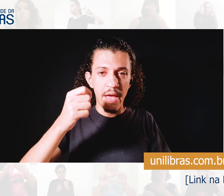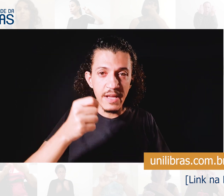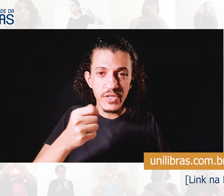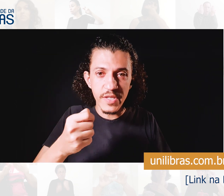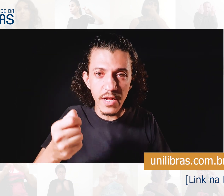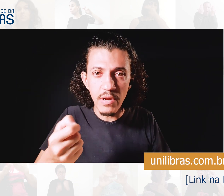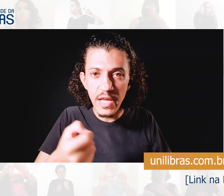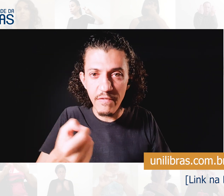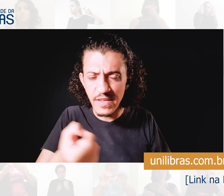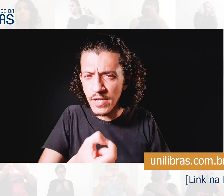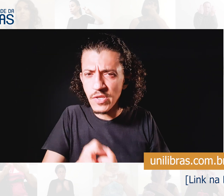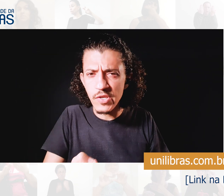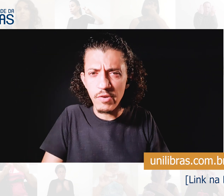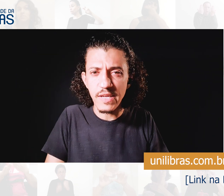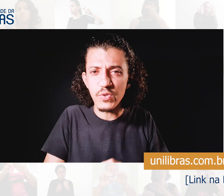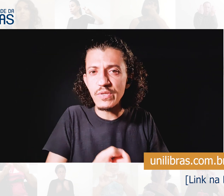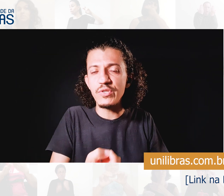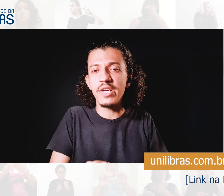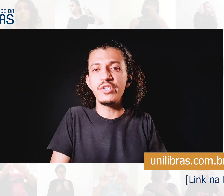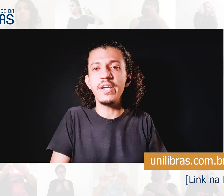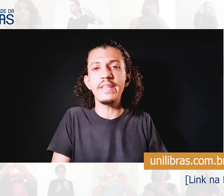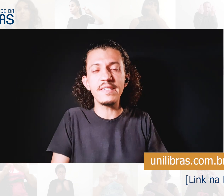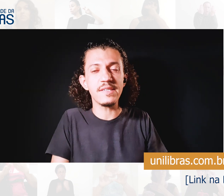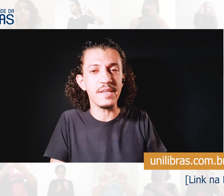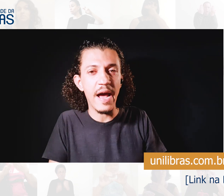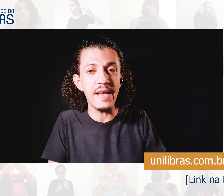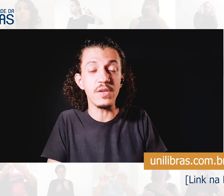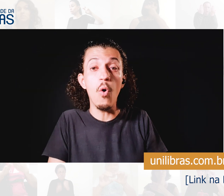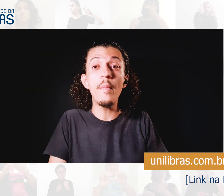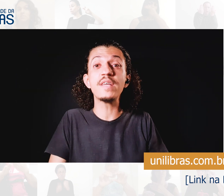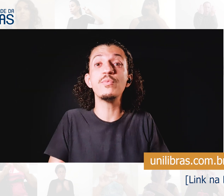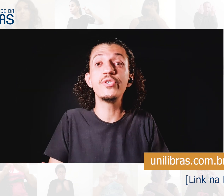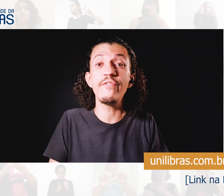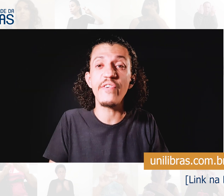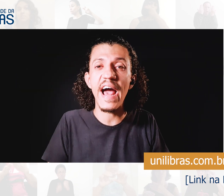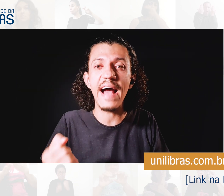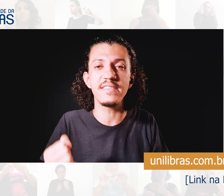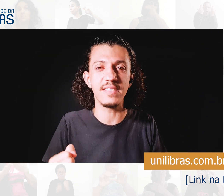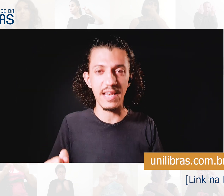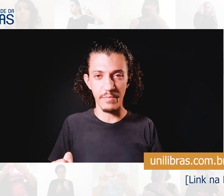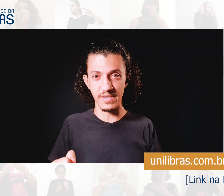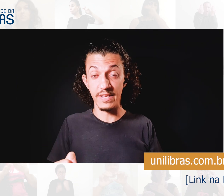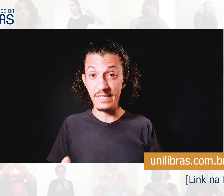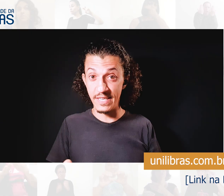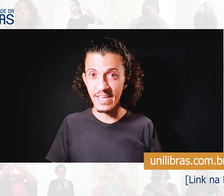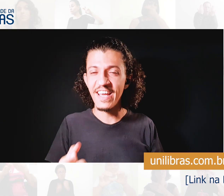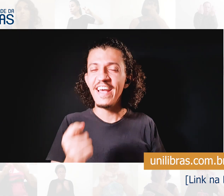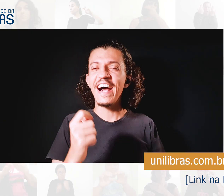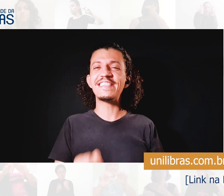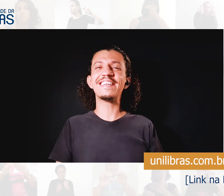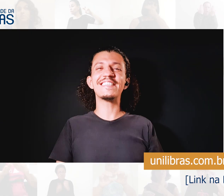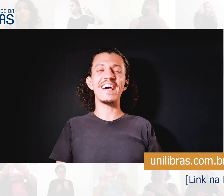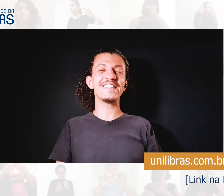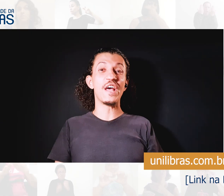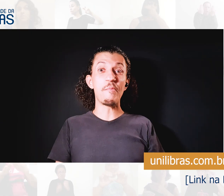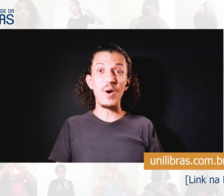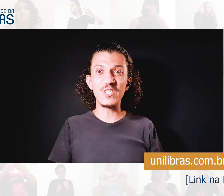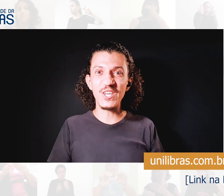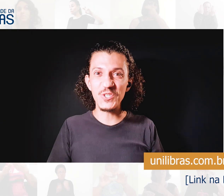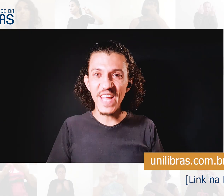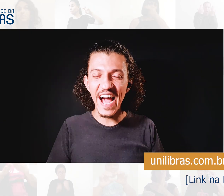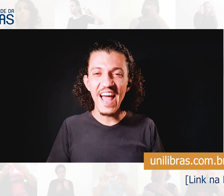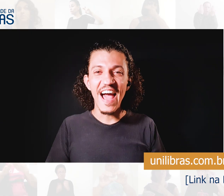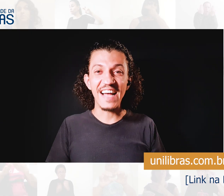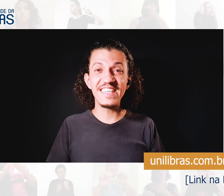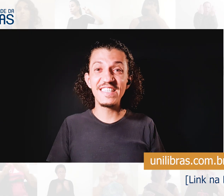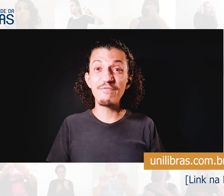quanto registrando ali, fazendo essas anotações do dia a dia desses sinais ou mesmo de frases da Libras. Sim, a escrita de sinais pode